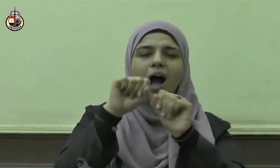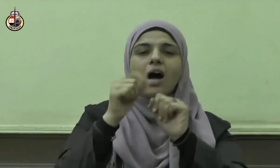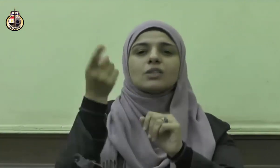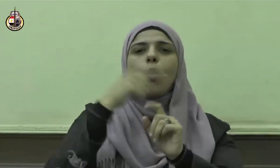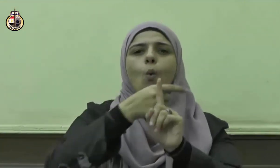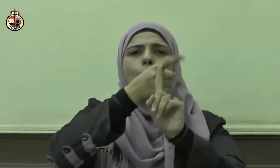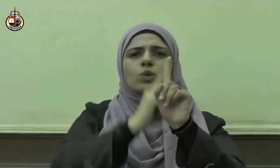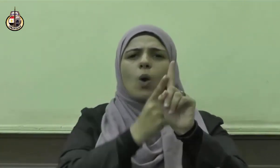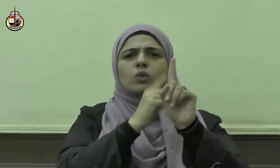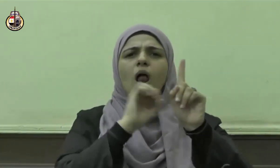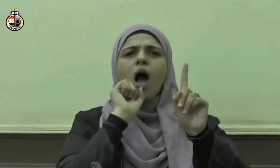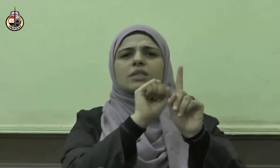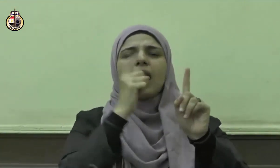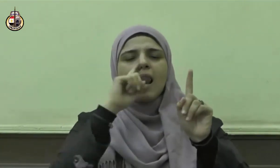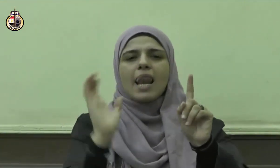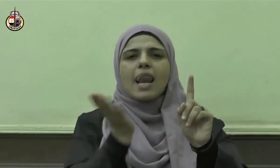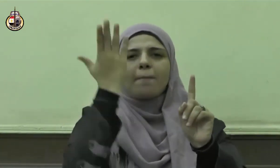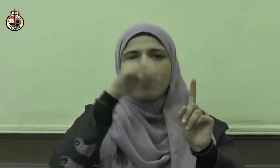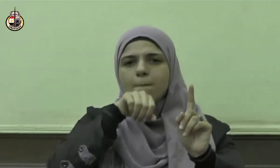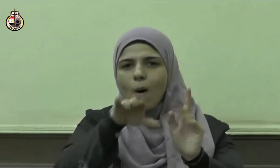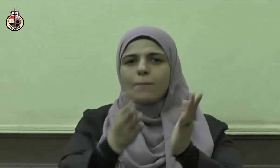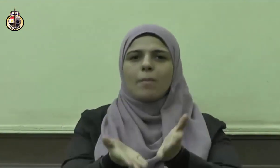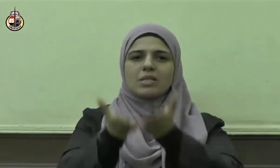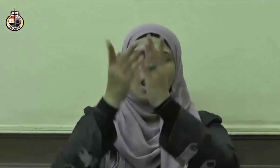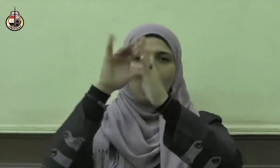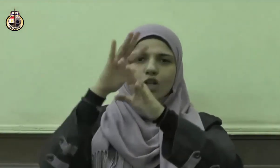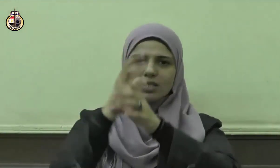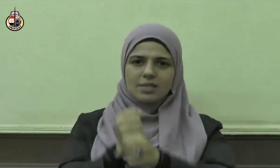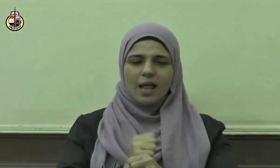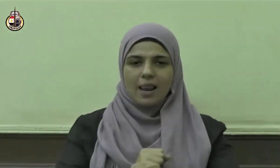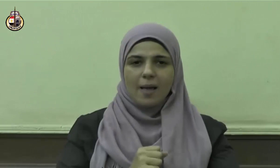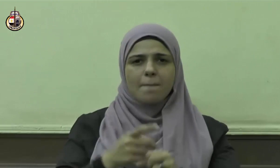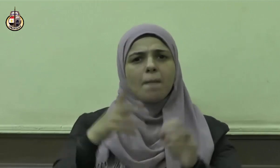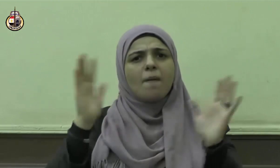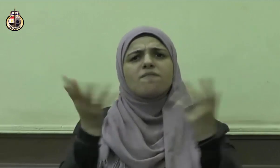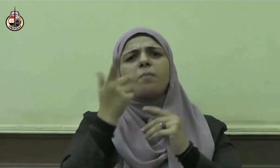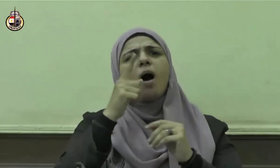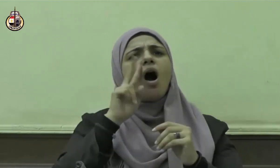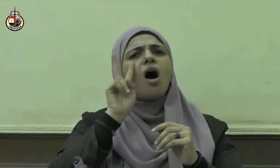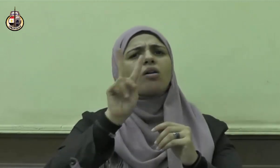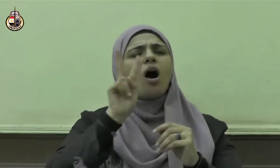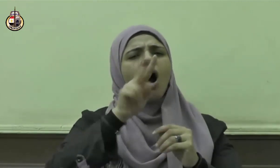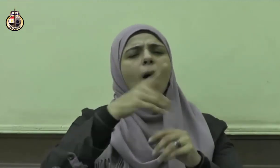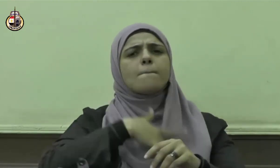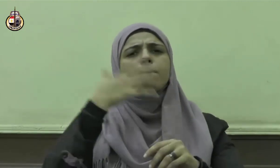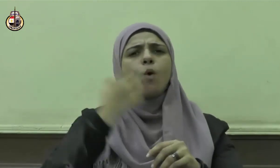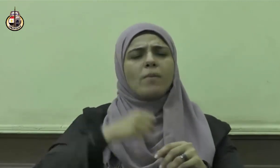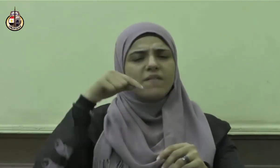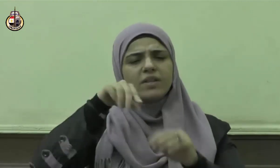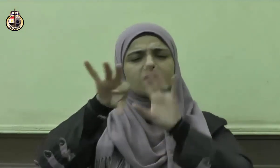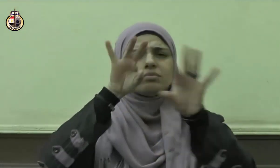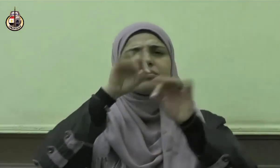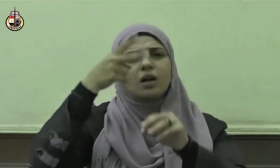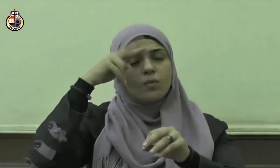نبيه صلى الله عليه وسلم، فما رآه المؤمنون حسنا فهو عند الله